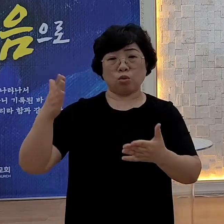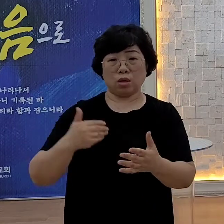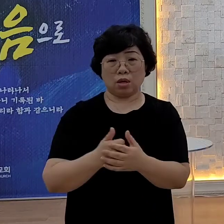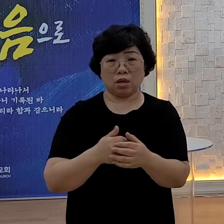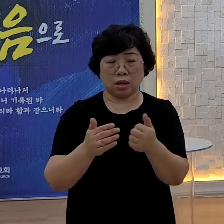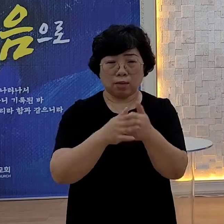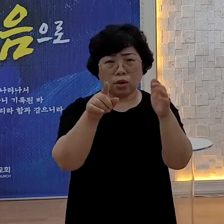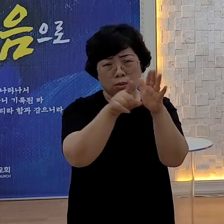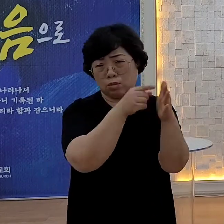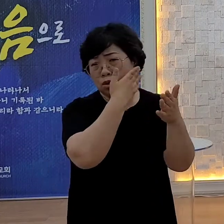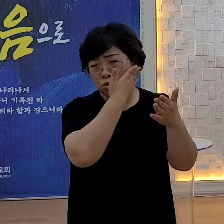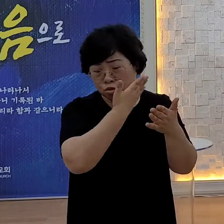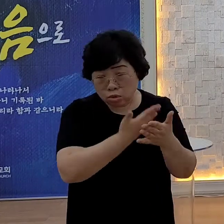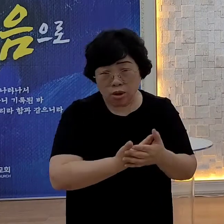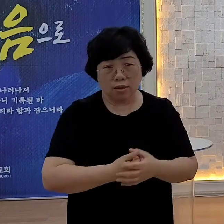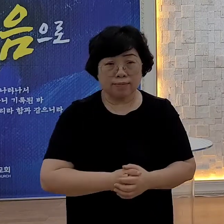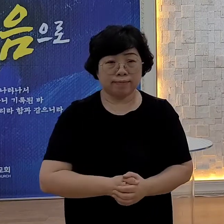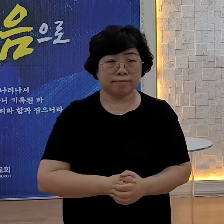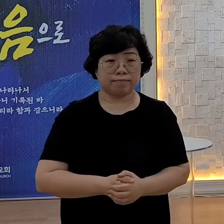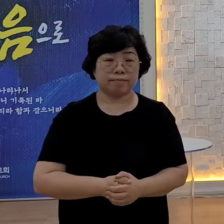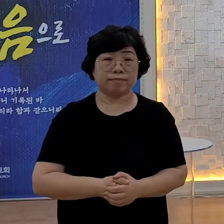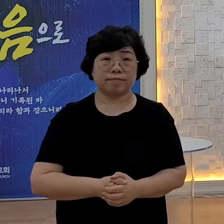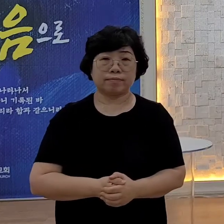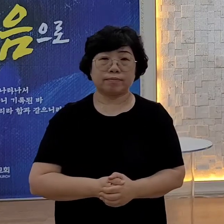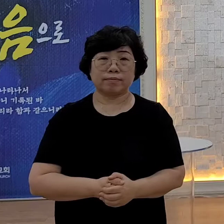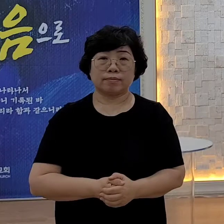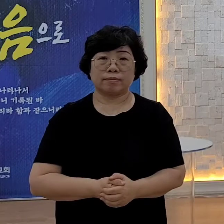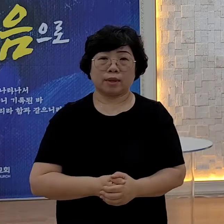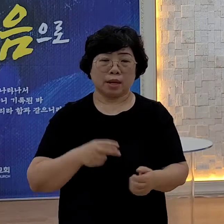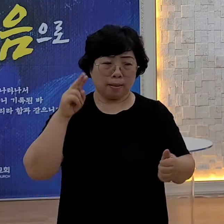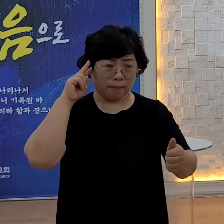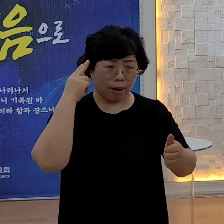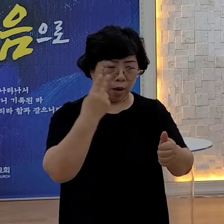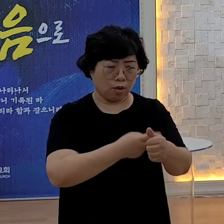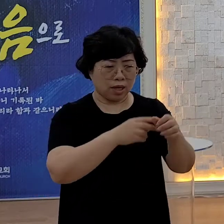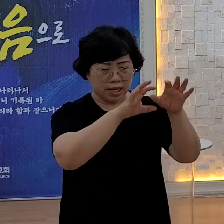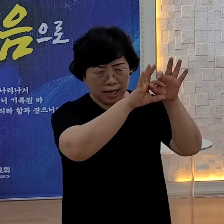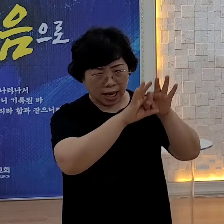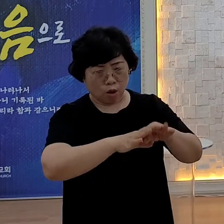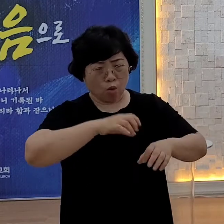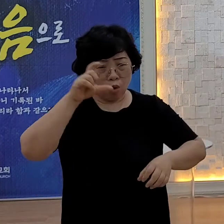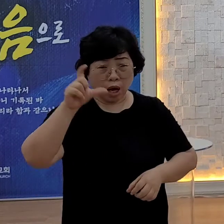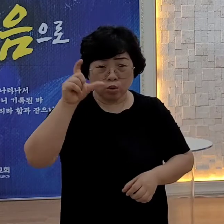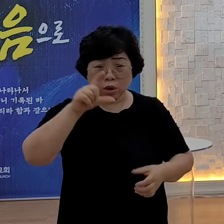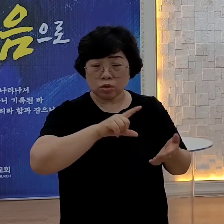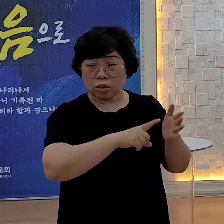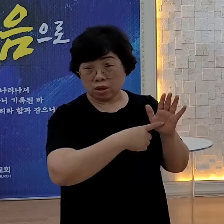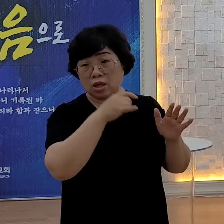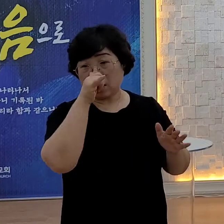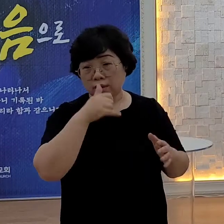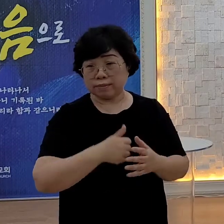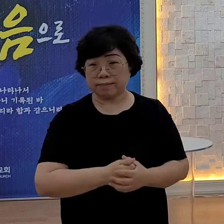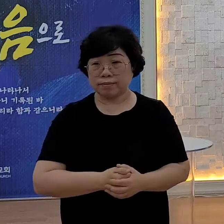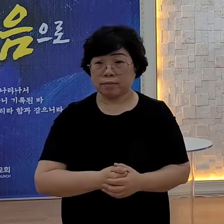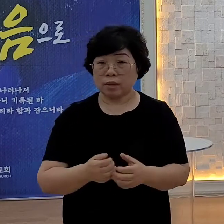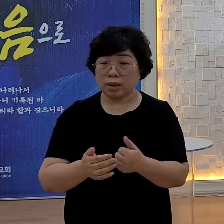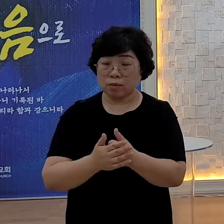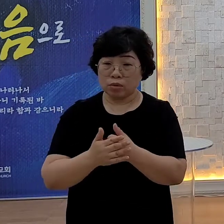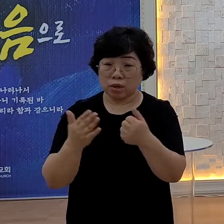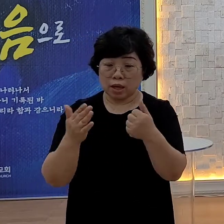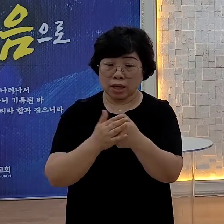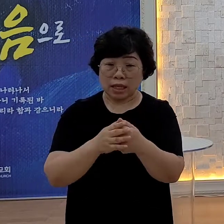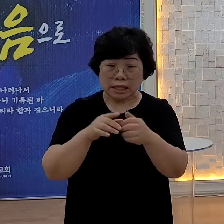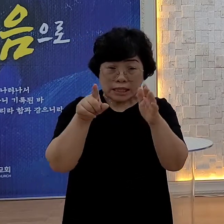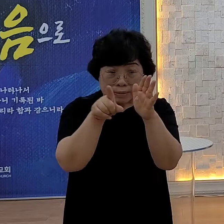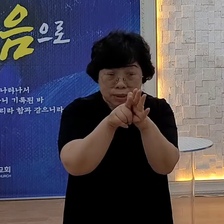믿음이 중요하다라는 것을 이 바울이 계속 말하고 있는 것이죠. 그래서 이 은혜를, 이